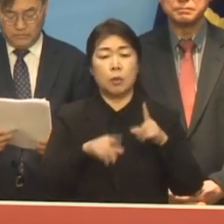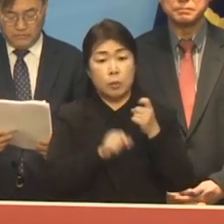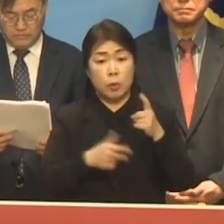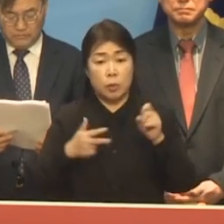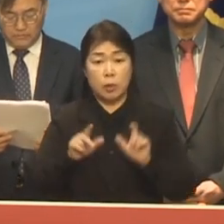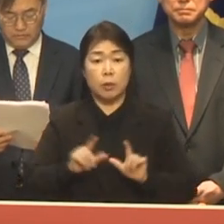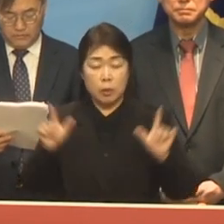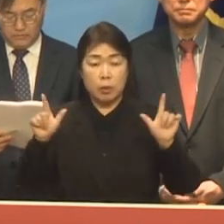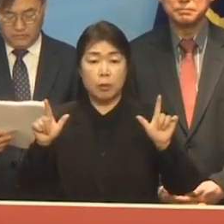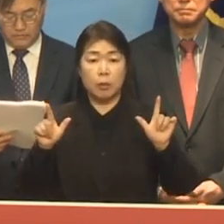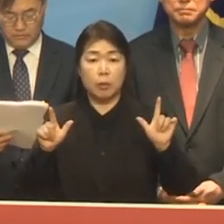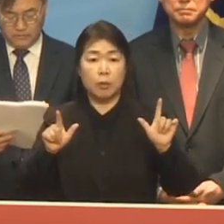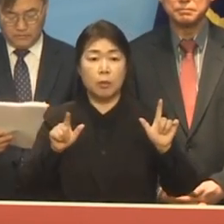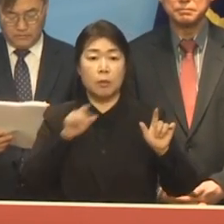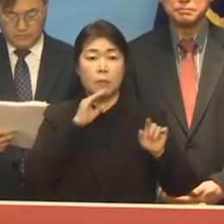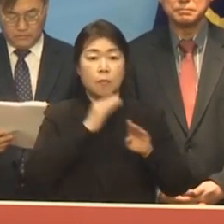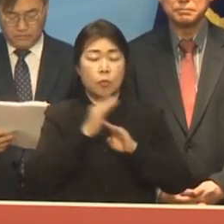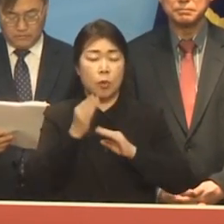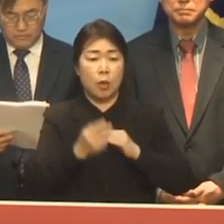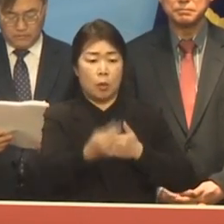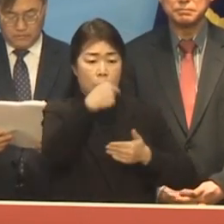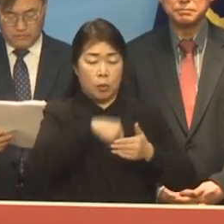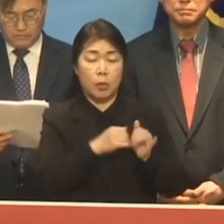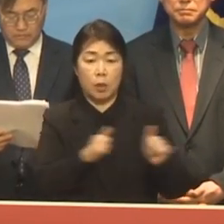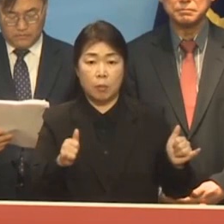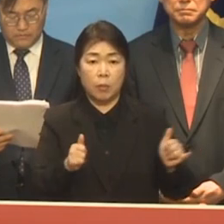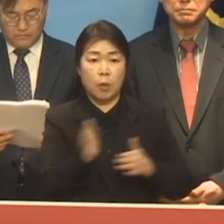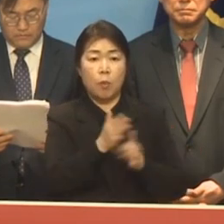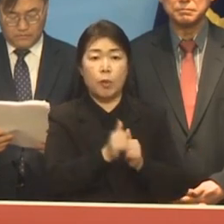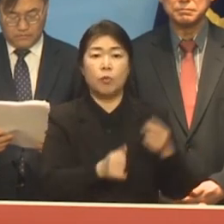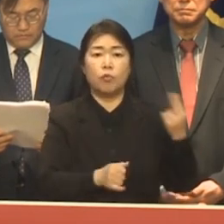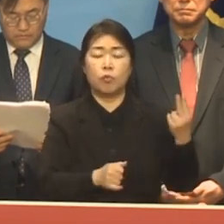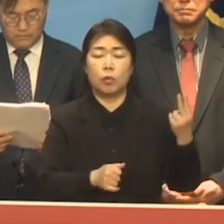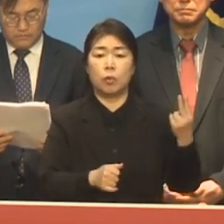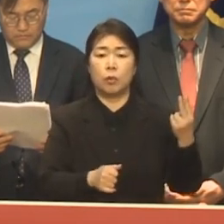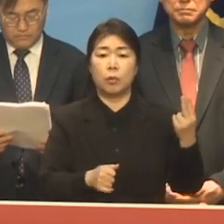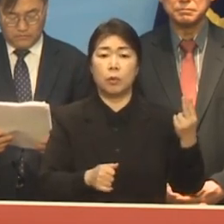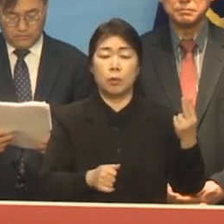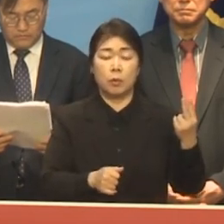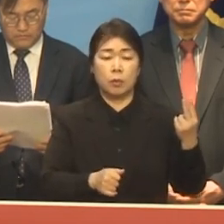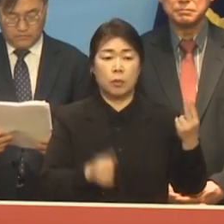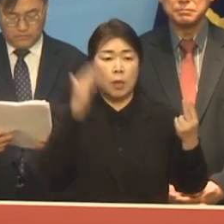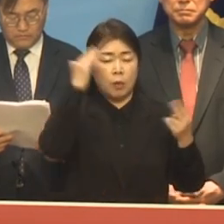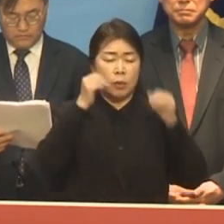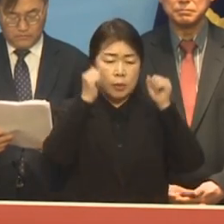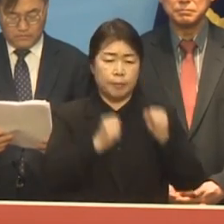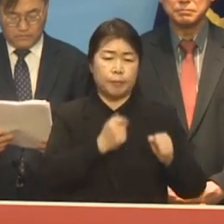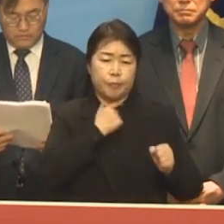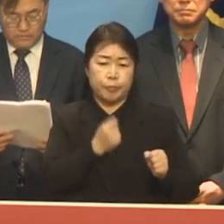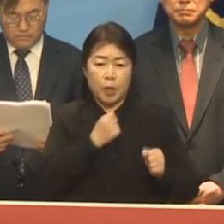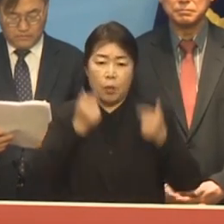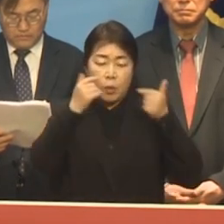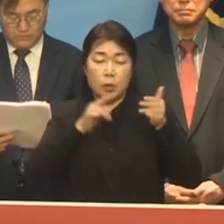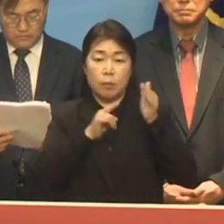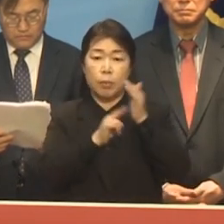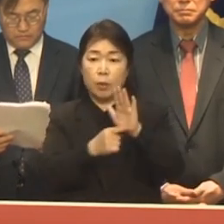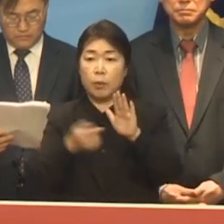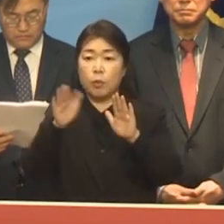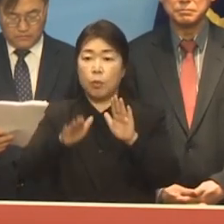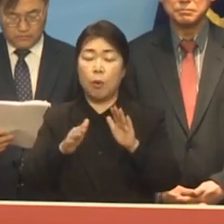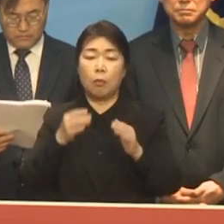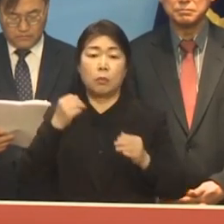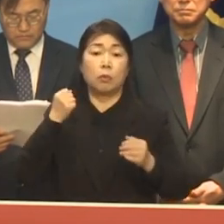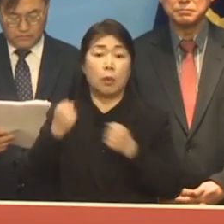11월 7일 탈북 어민 청년 두 명을 기순 의사를 명확히 밝혔음에도 불구하고